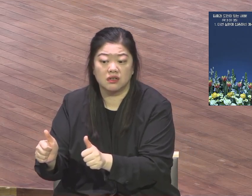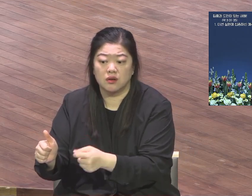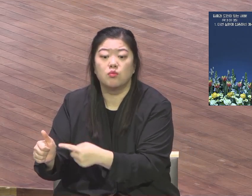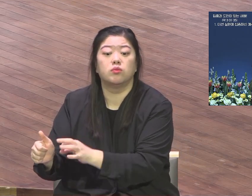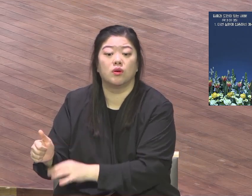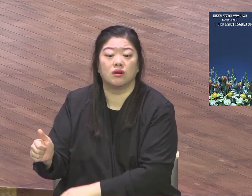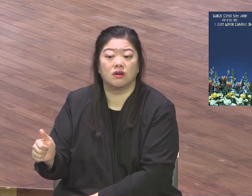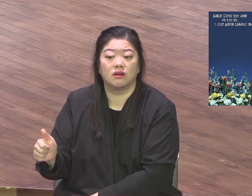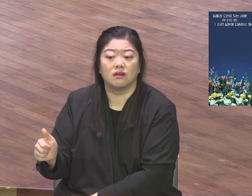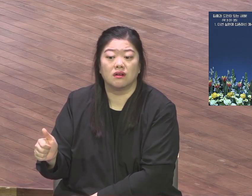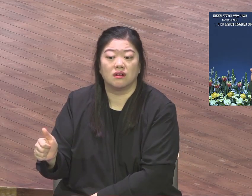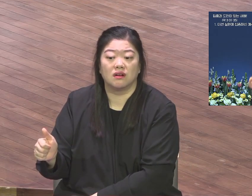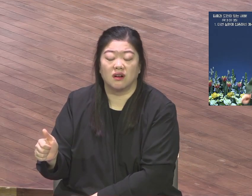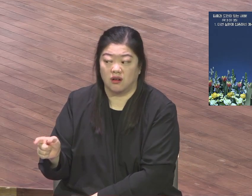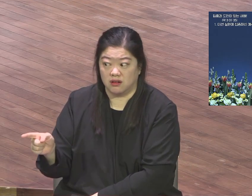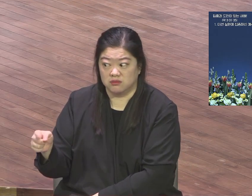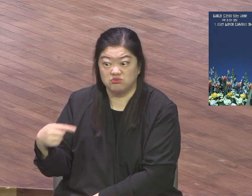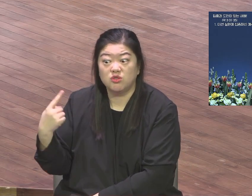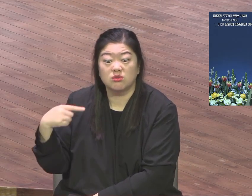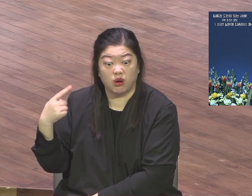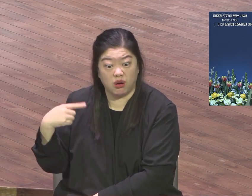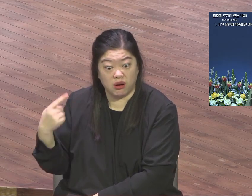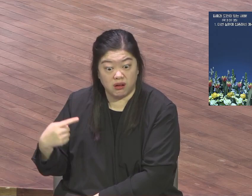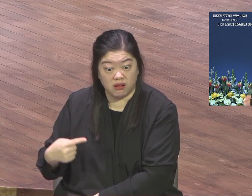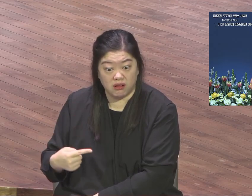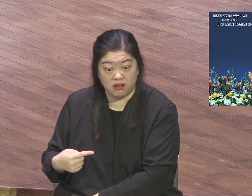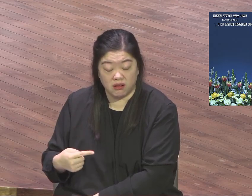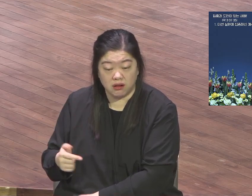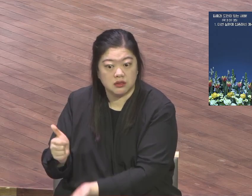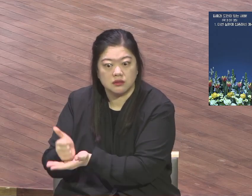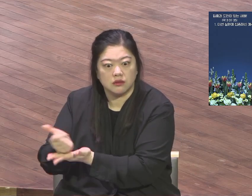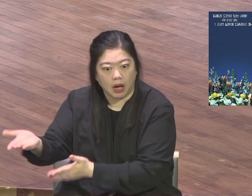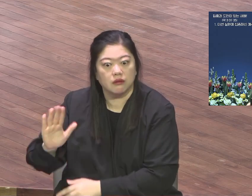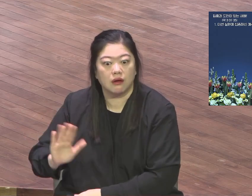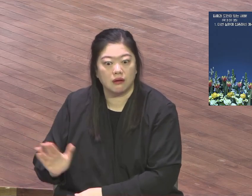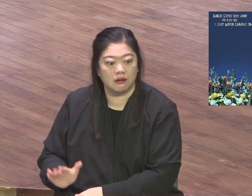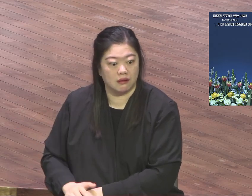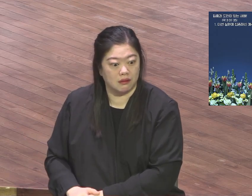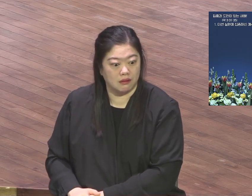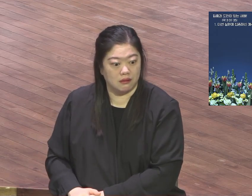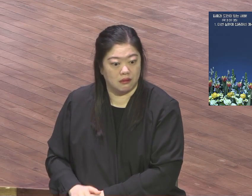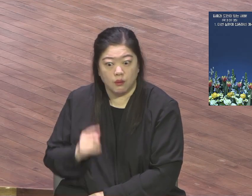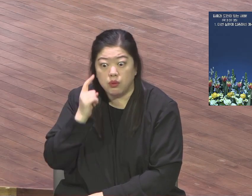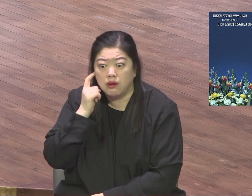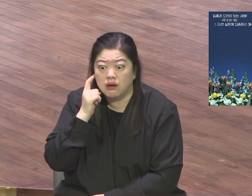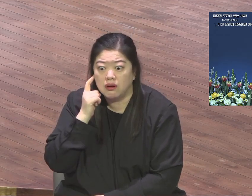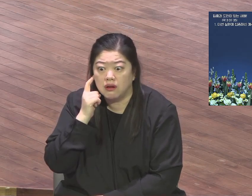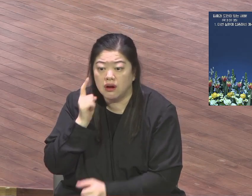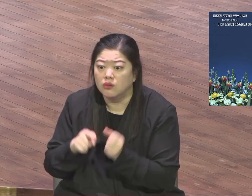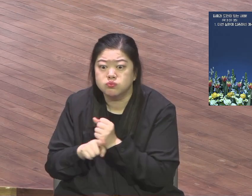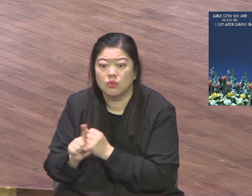하면 저거 완전히 좀 미쳤네 저거. 긍정적인 말을 안 합니다. 이상하네.